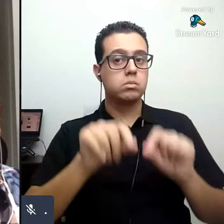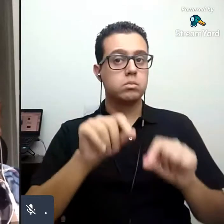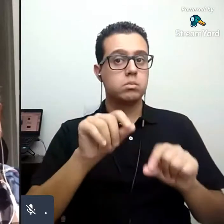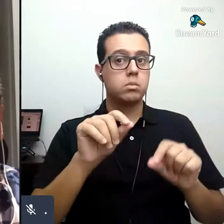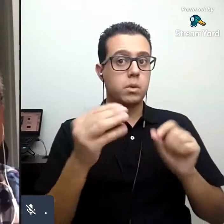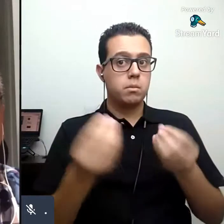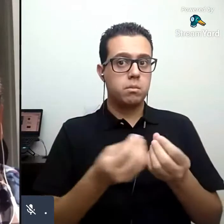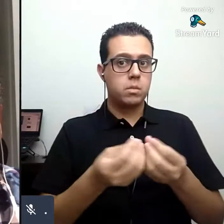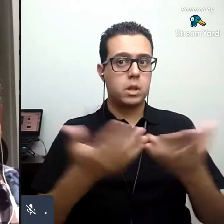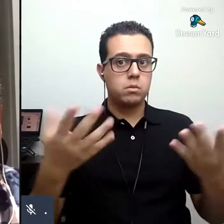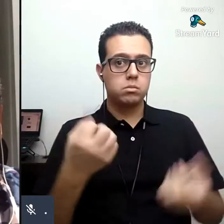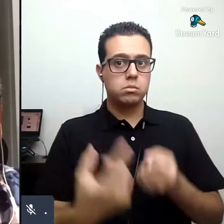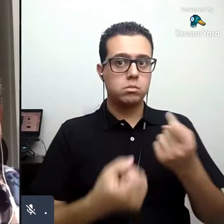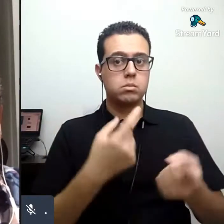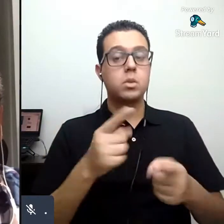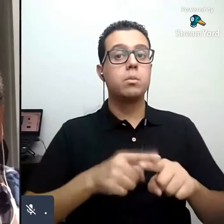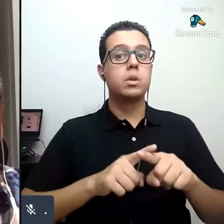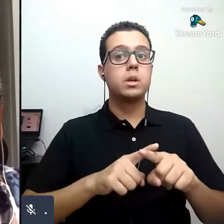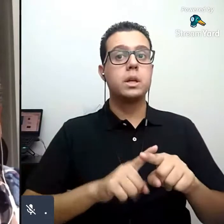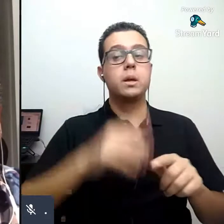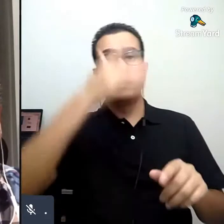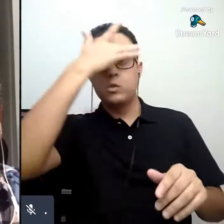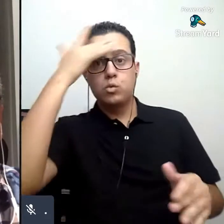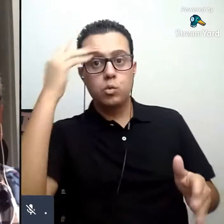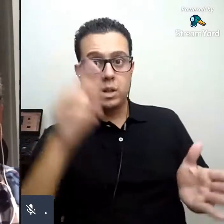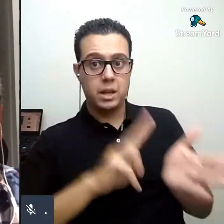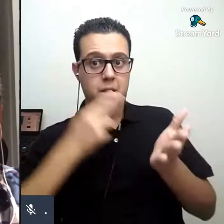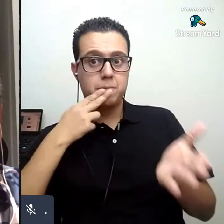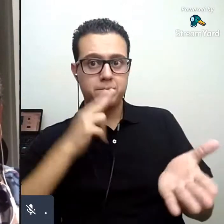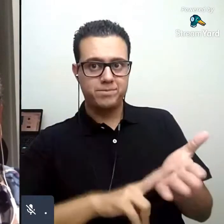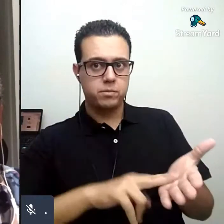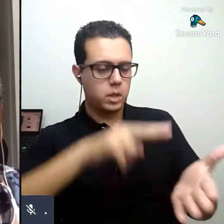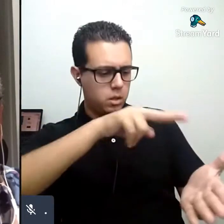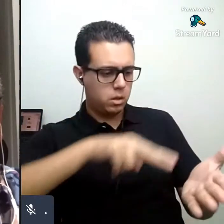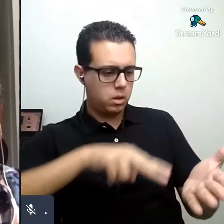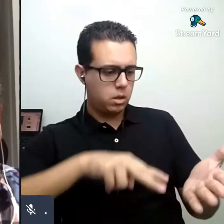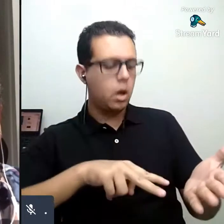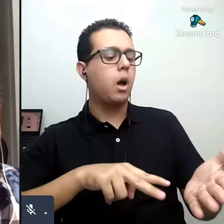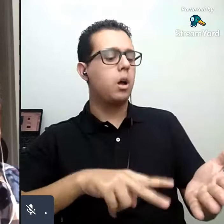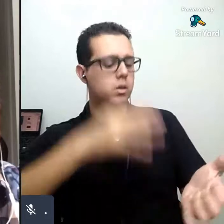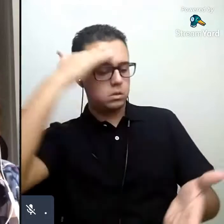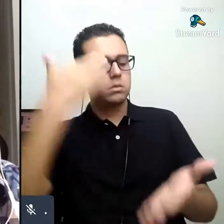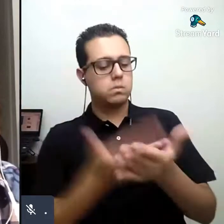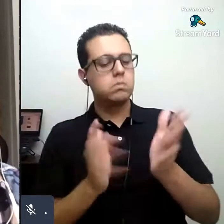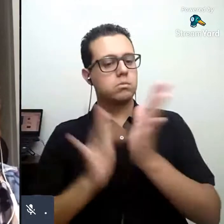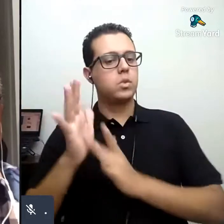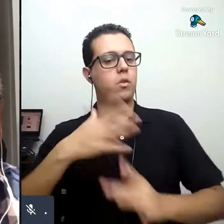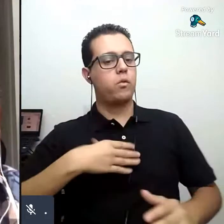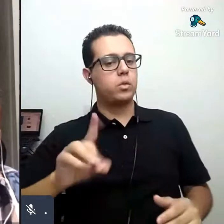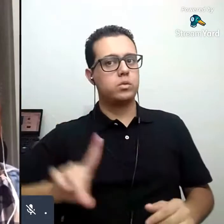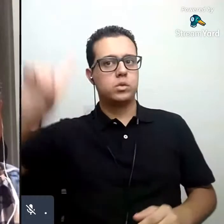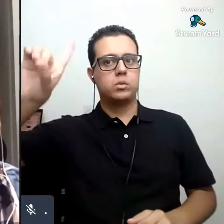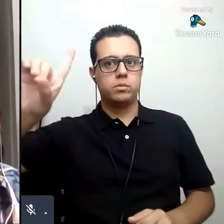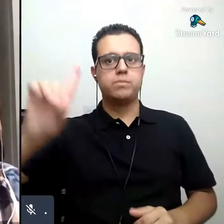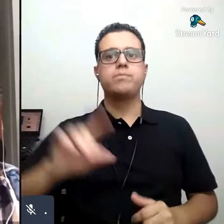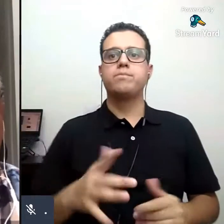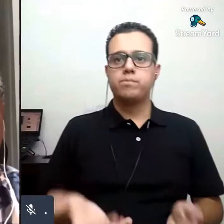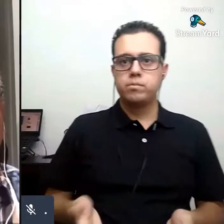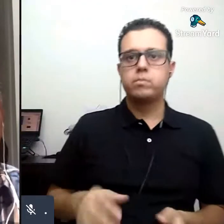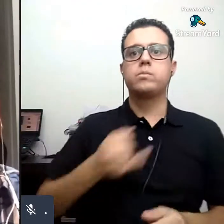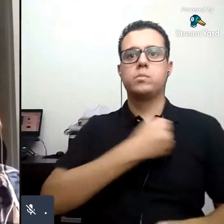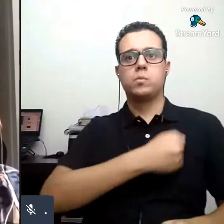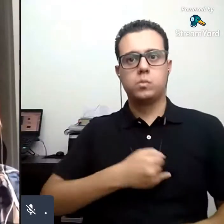lessem crescem que Jesus é o Messias, o Filho de Deus. Então ele vai fazer uma seleção com